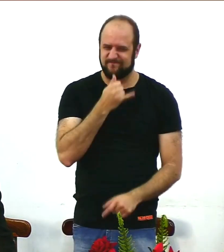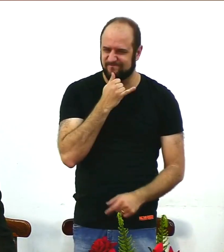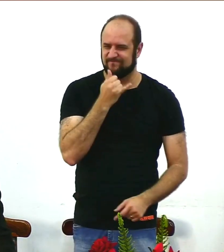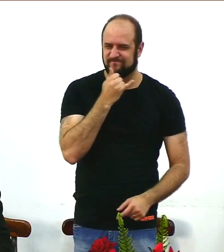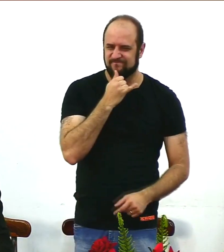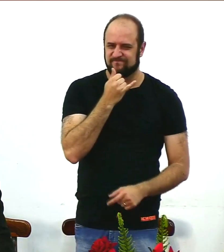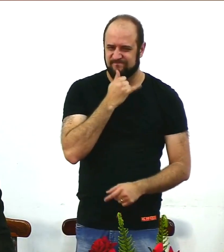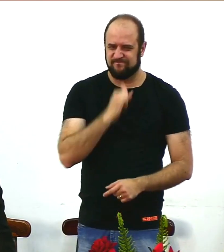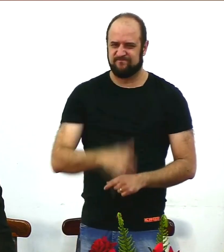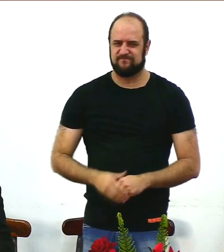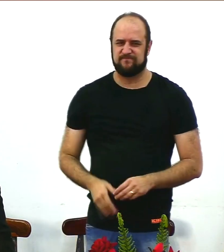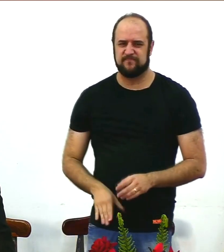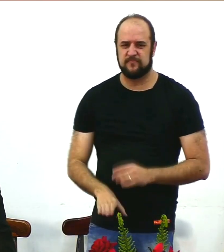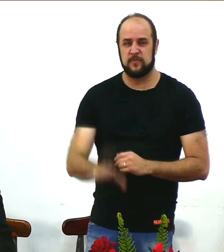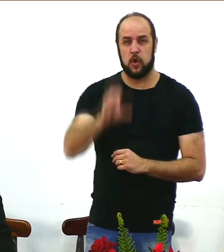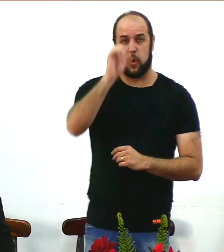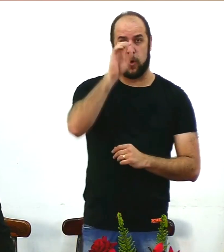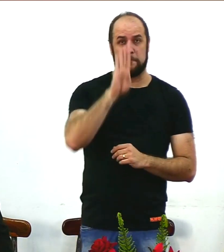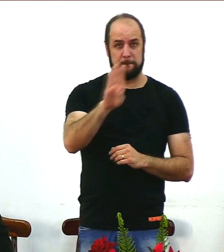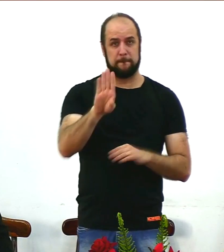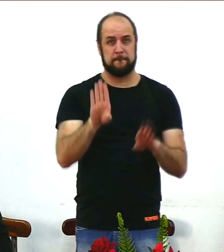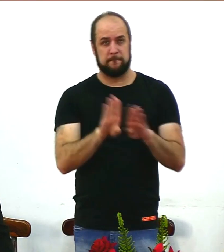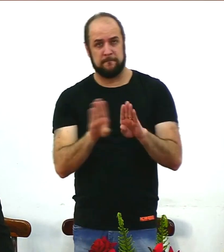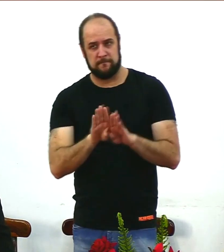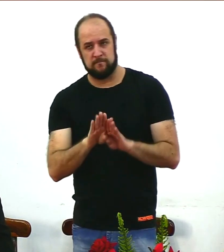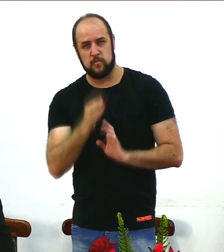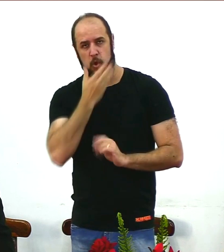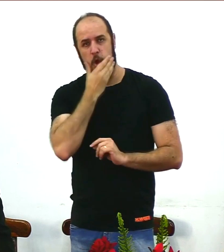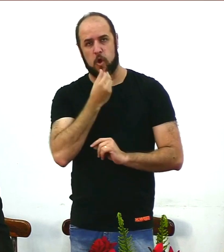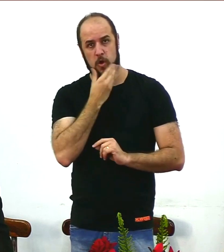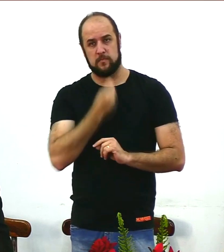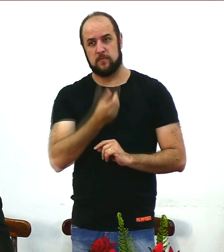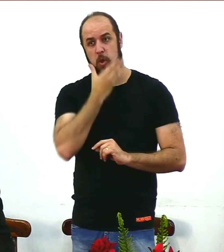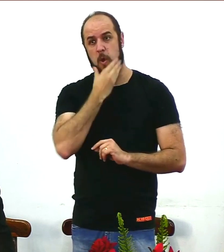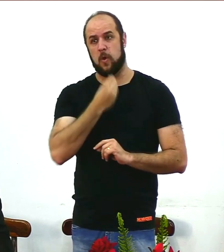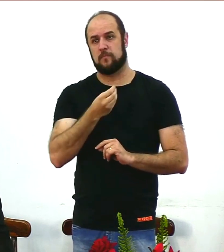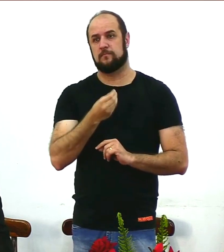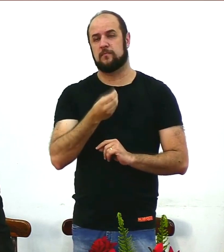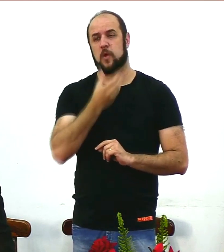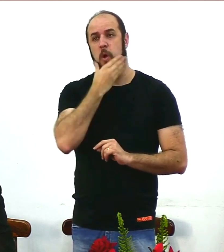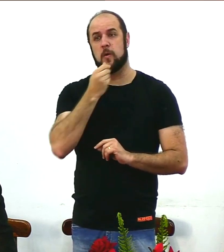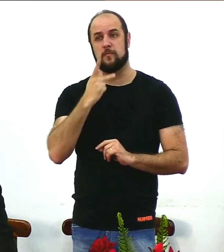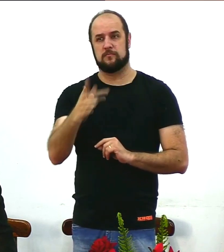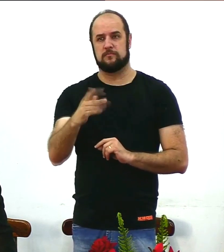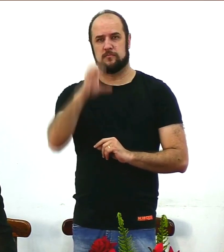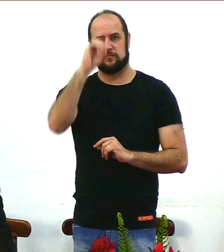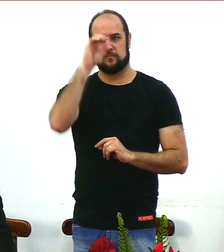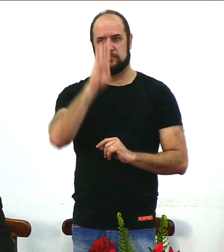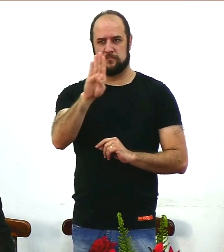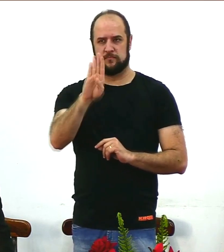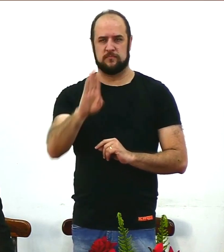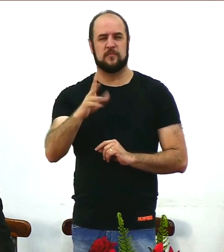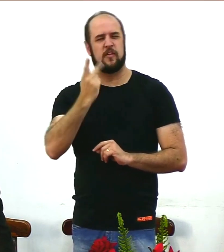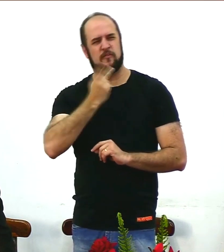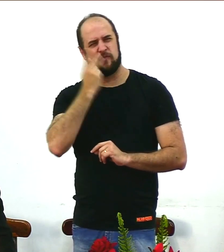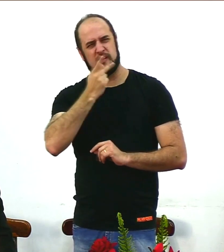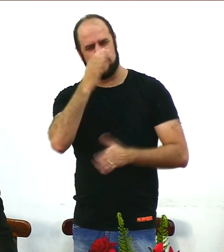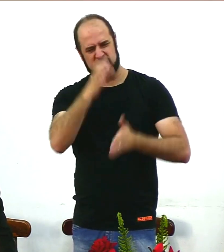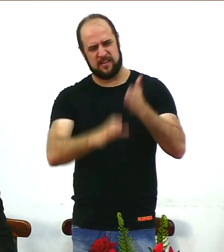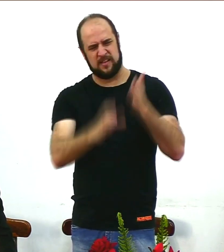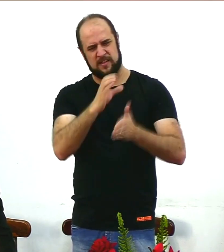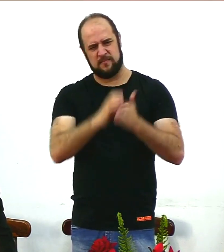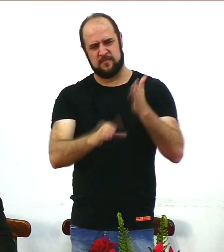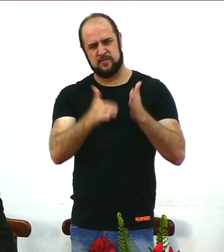combater os exércitos de Nabucodonosor, mas pelo menos se entristecer com eles,